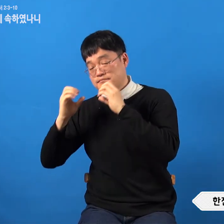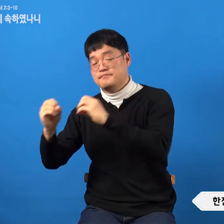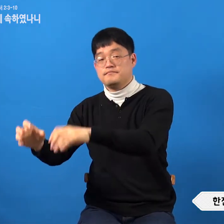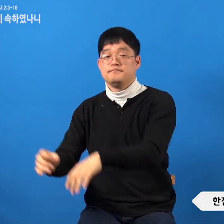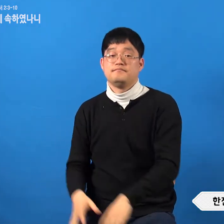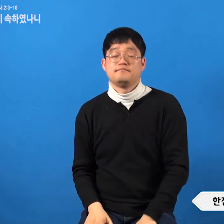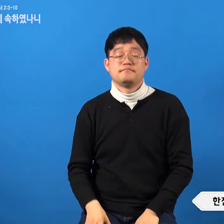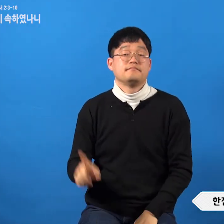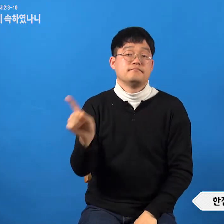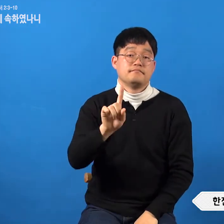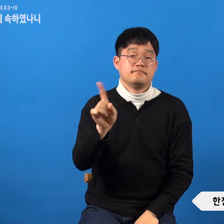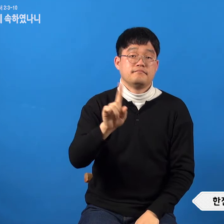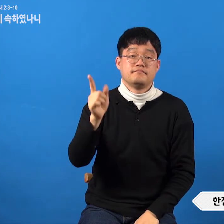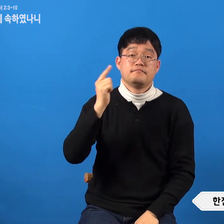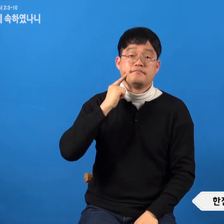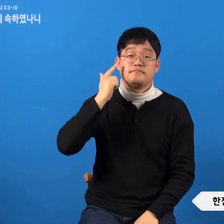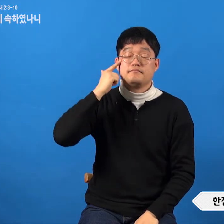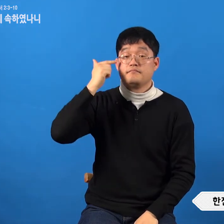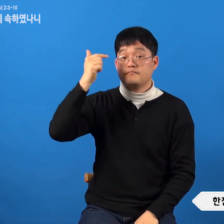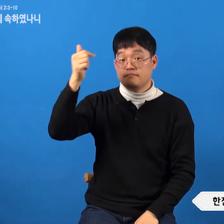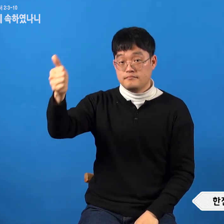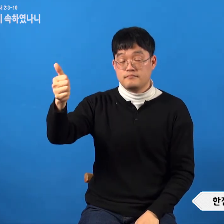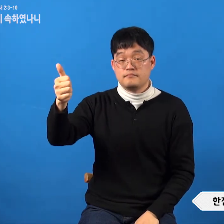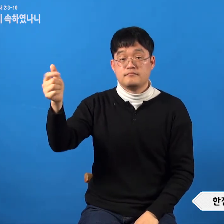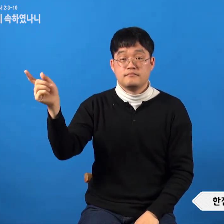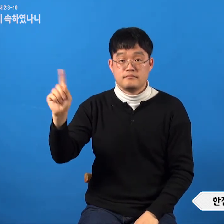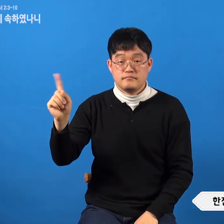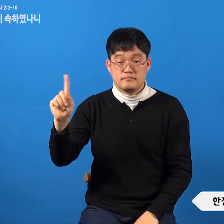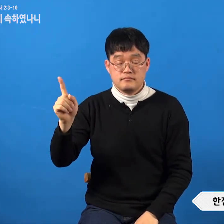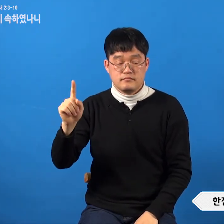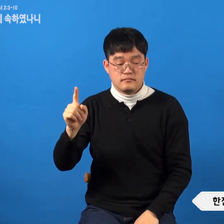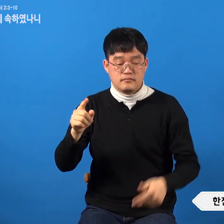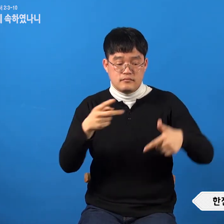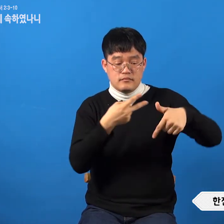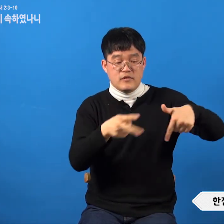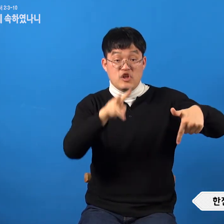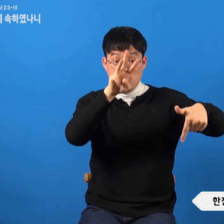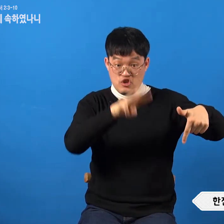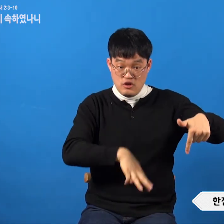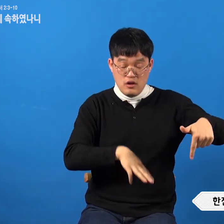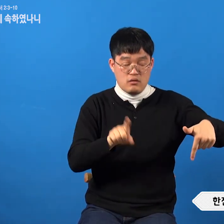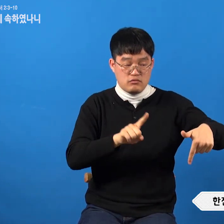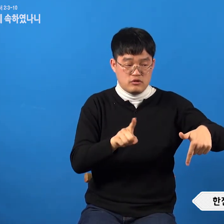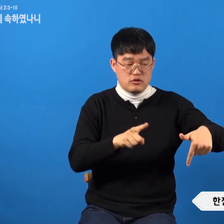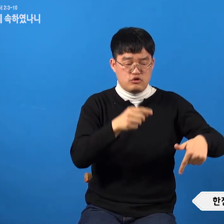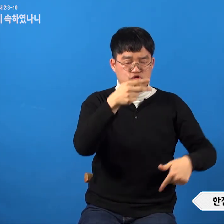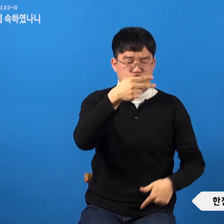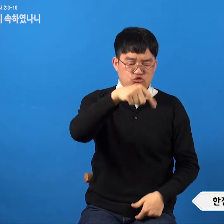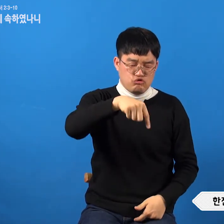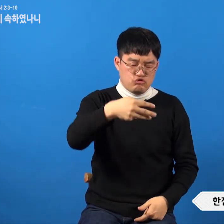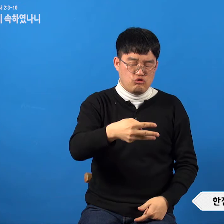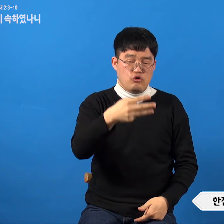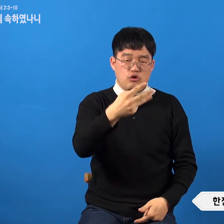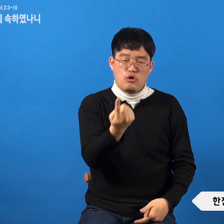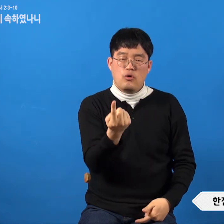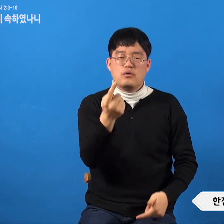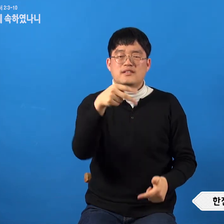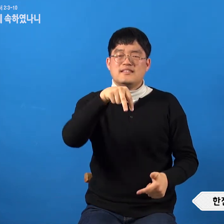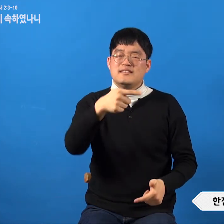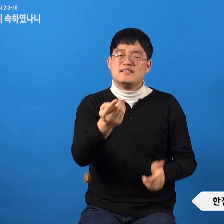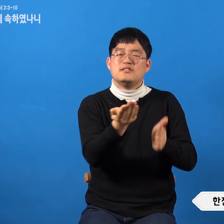어떤 목사님이 둘로스호가 인천항에 입항을 했다 해서 한번 견학차 가보았습니다.